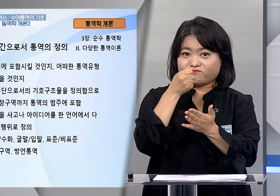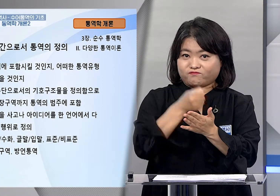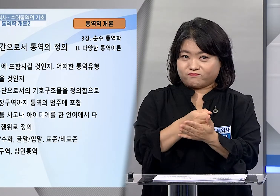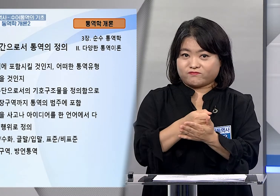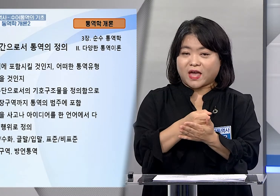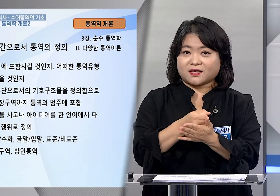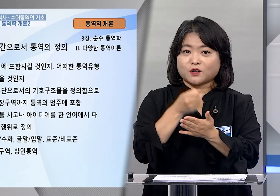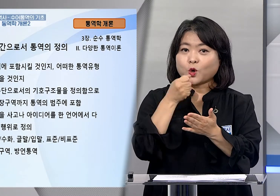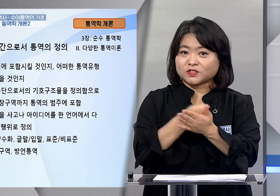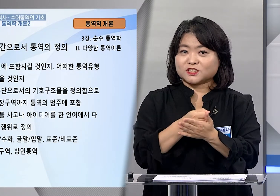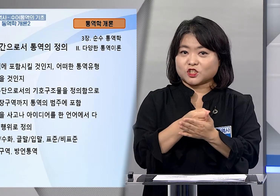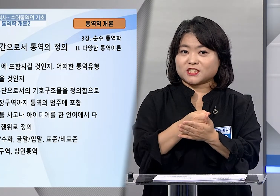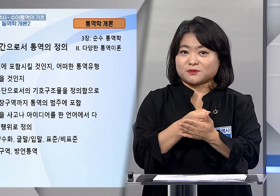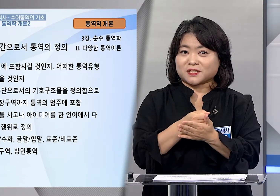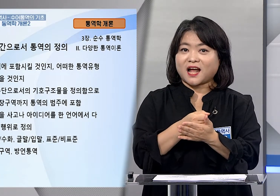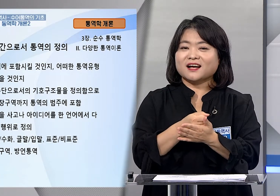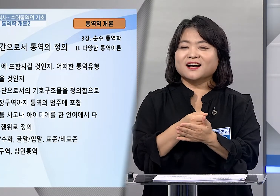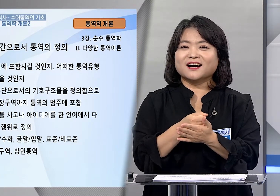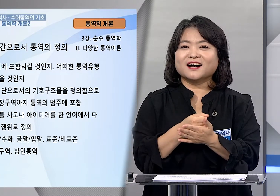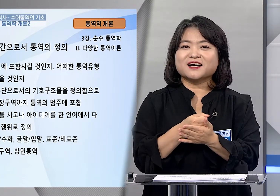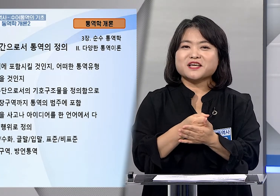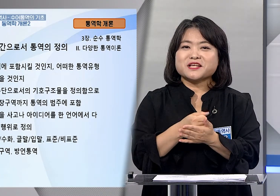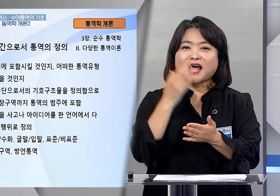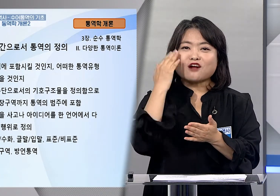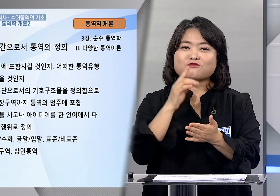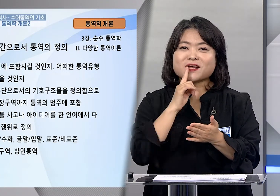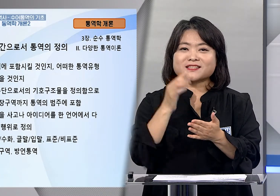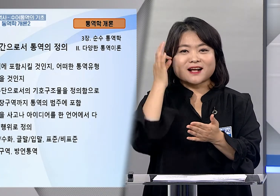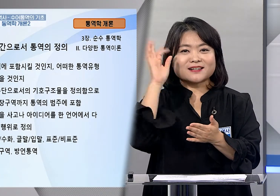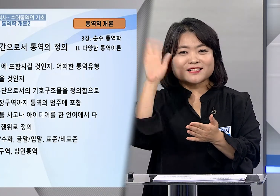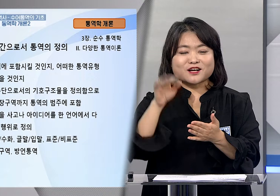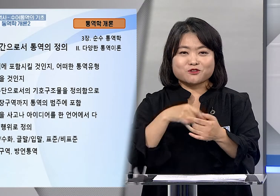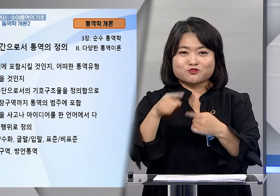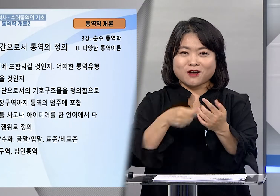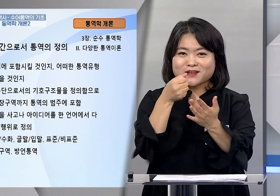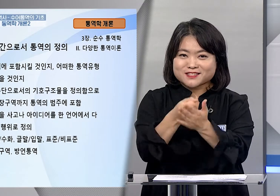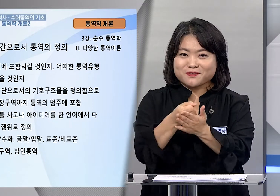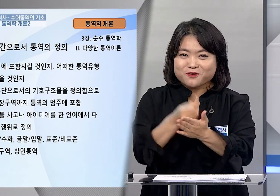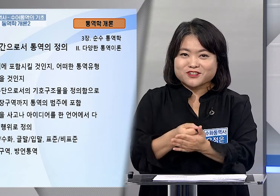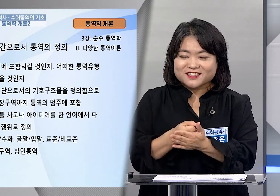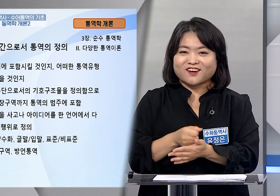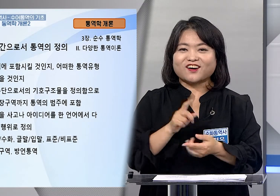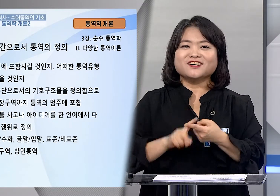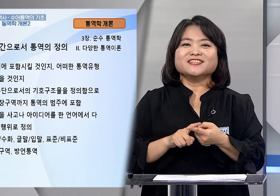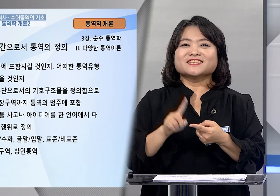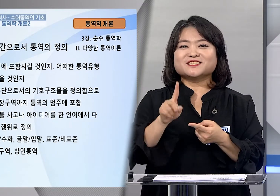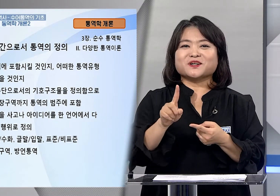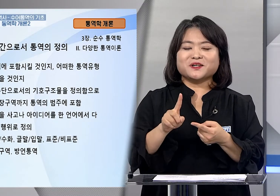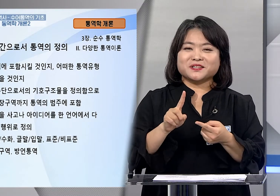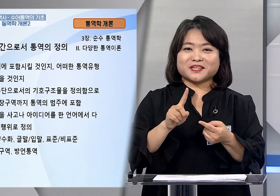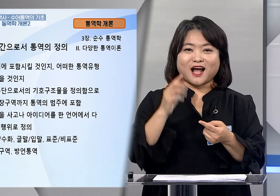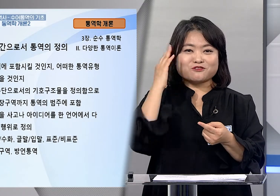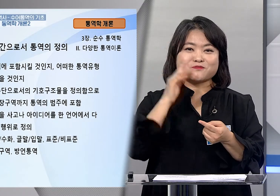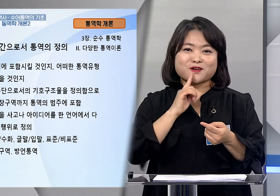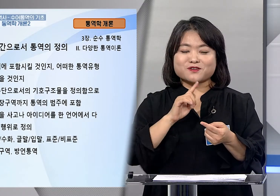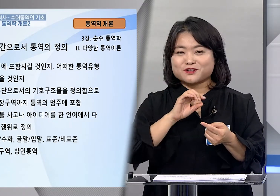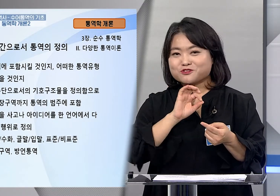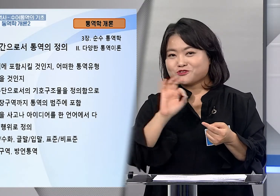이거 코드 스위팅입니다. 한국말이 생각나지 않고 수화만 지금 하고 있는 거 그렇죠. 한국말을 쭉